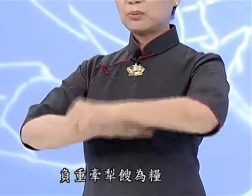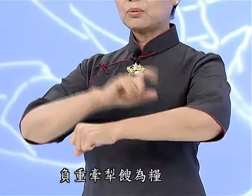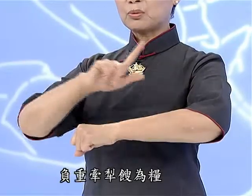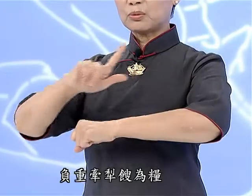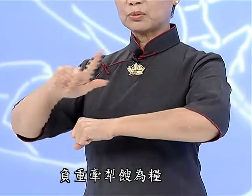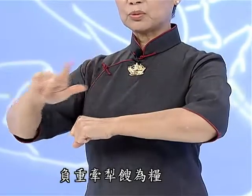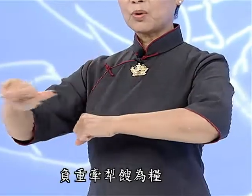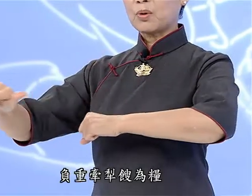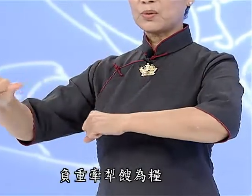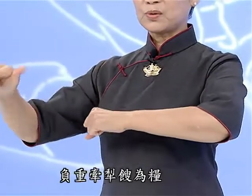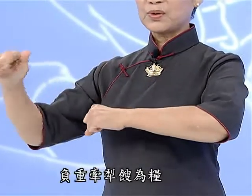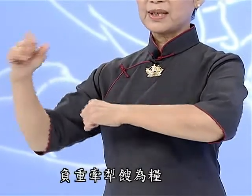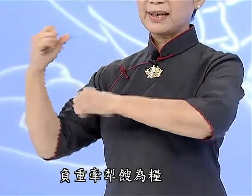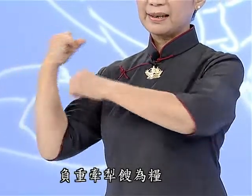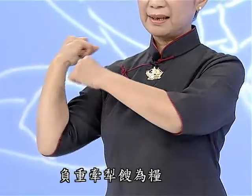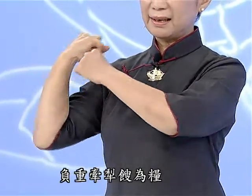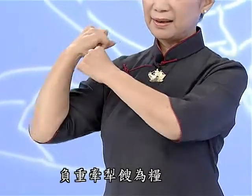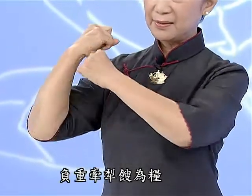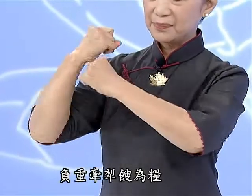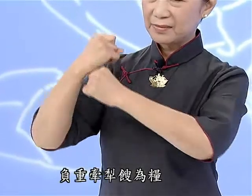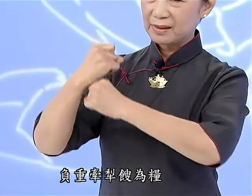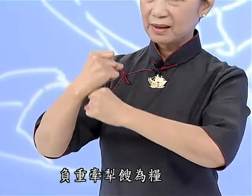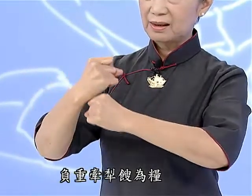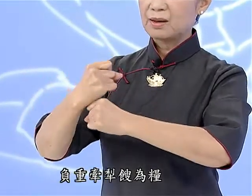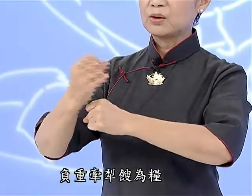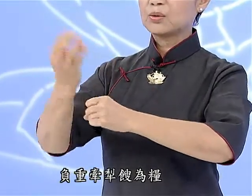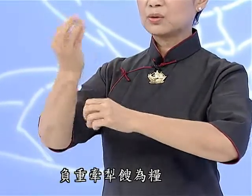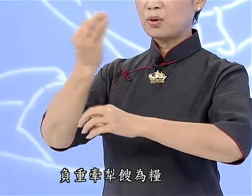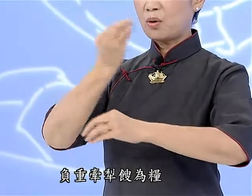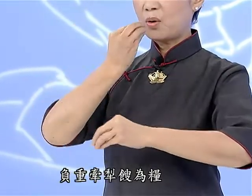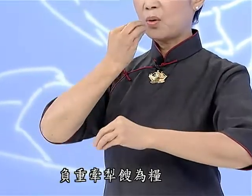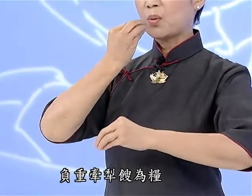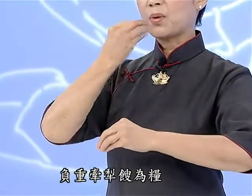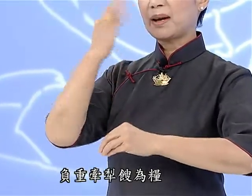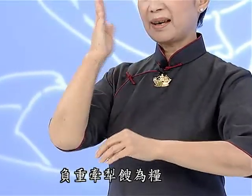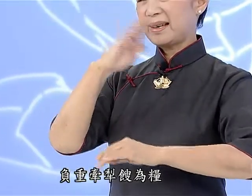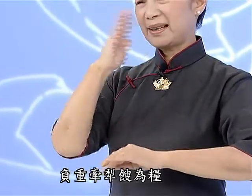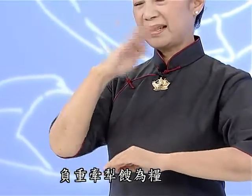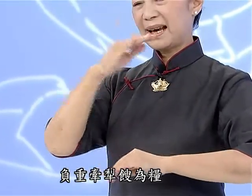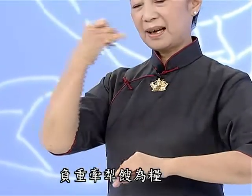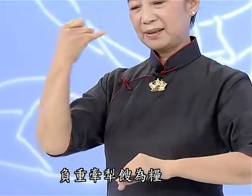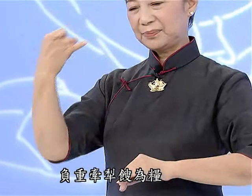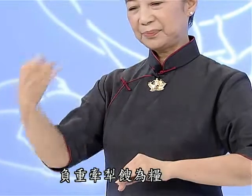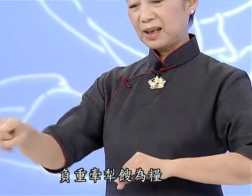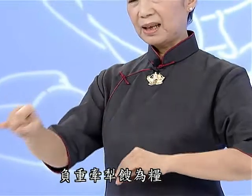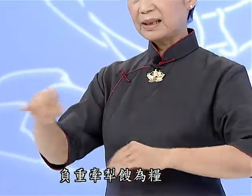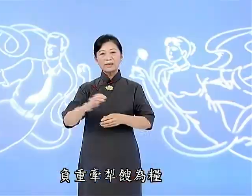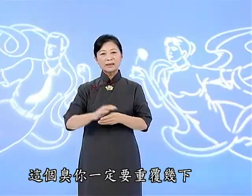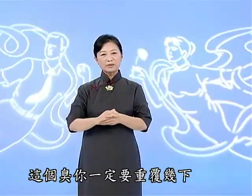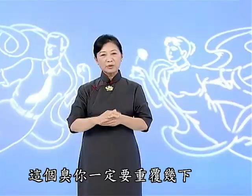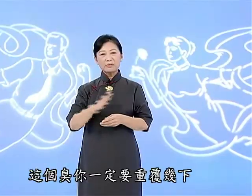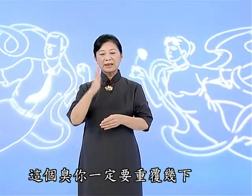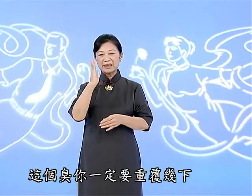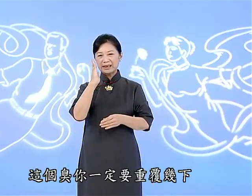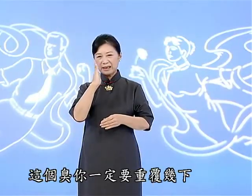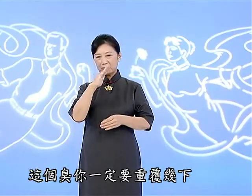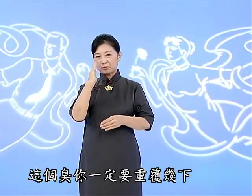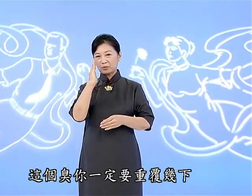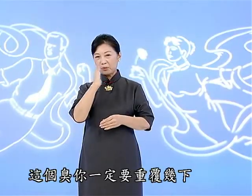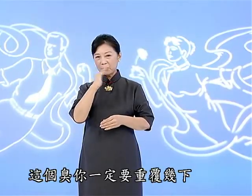负重千里所为量。那这个臭你一定要重复